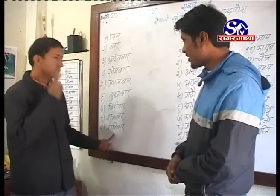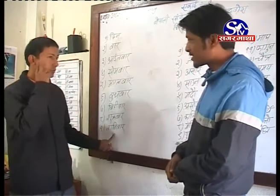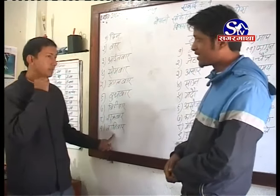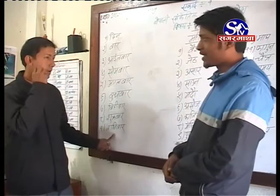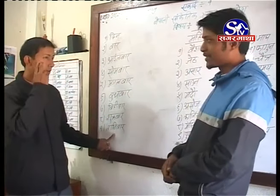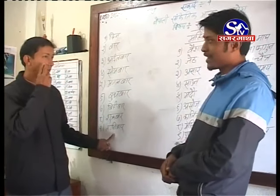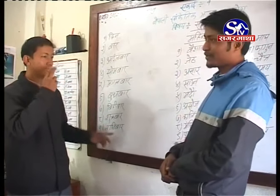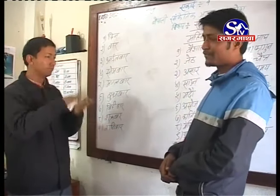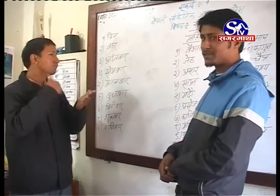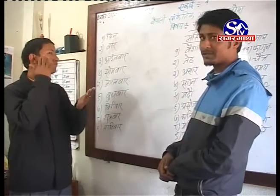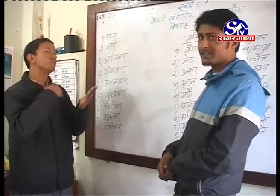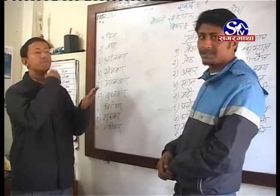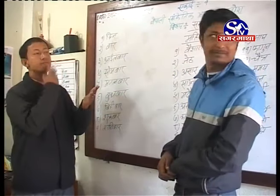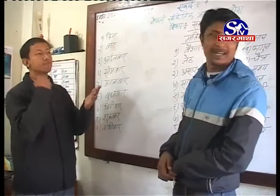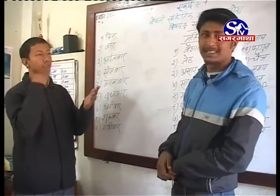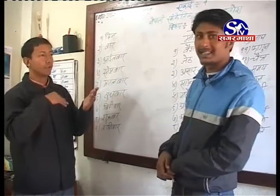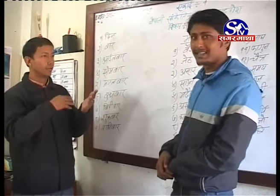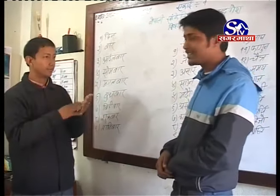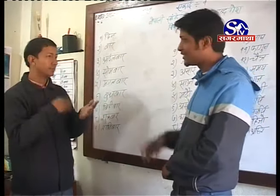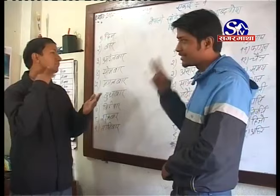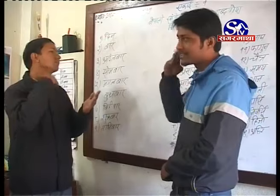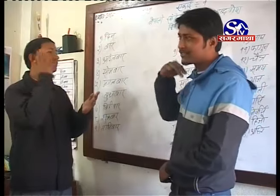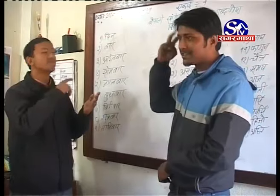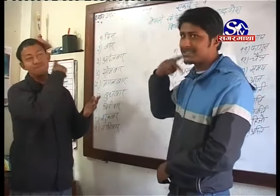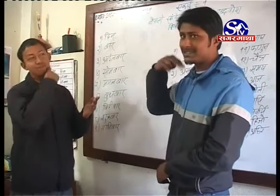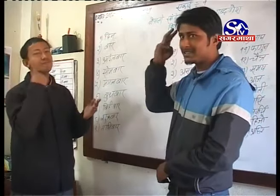गर्छौँ। शनिबार भनेको हामी यो फुर्सदको दिन दाढी साडी काट्ने यस्तो गर्ने, यो शनिबार